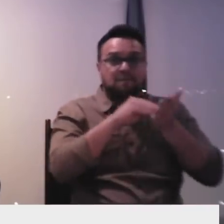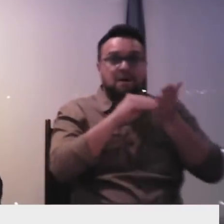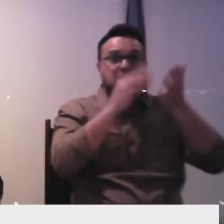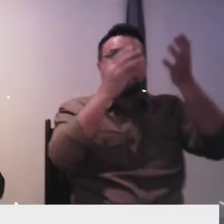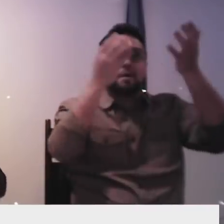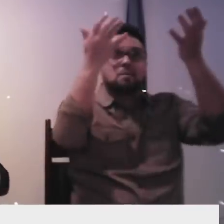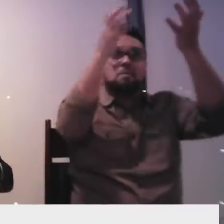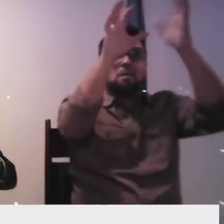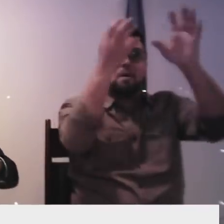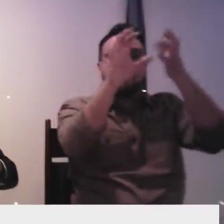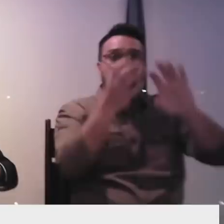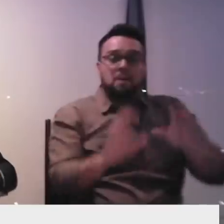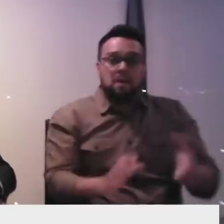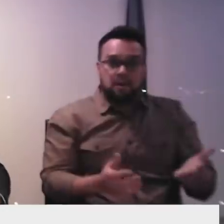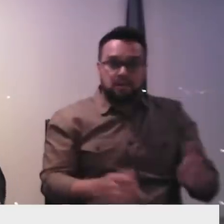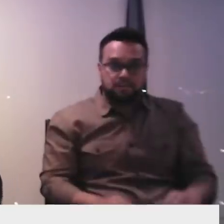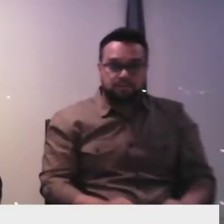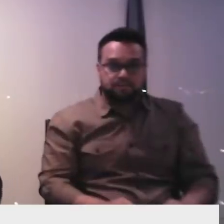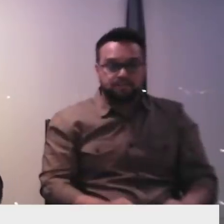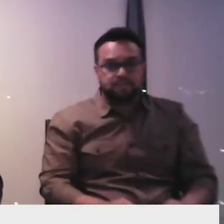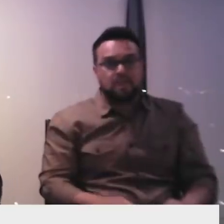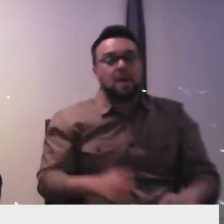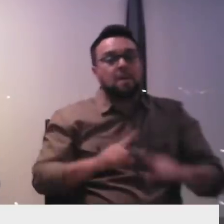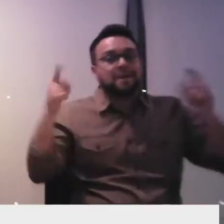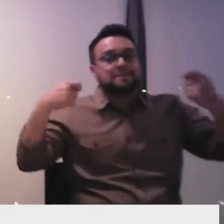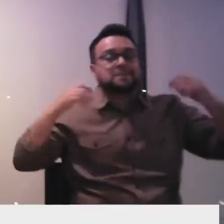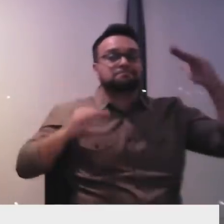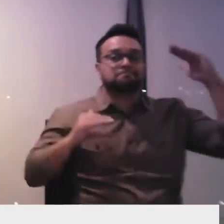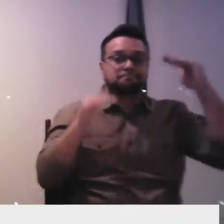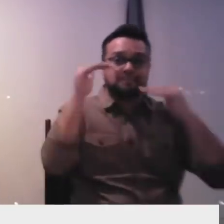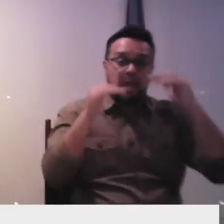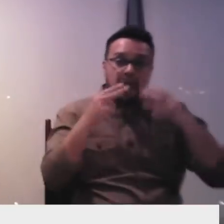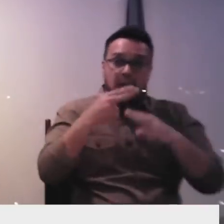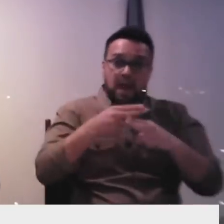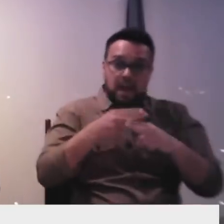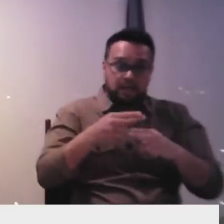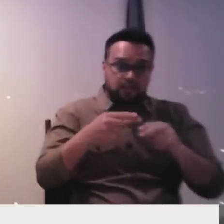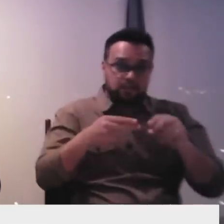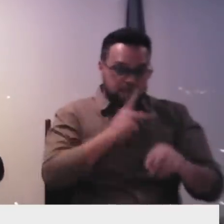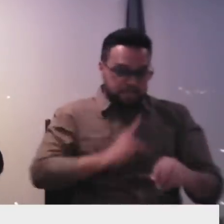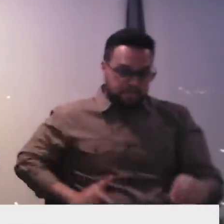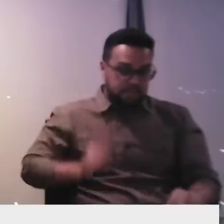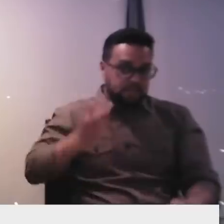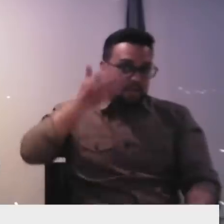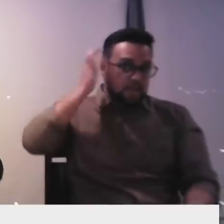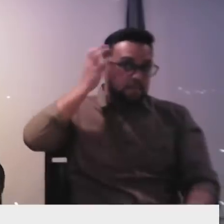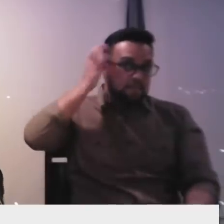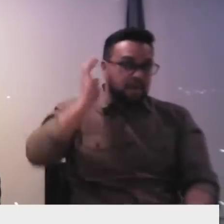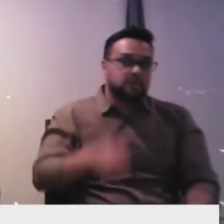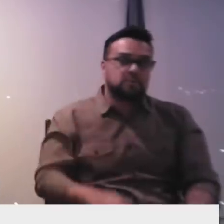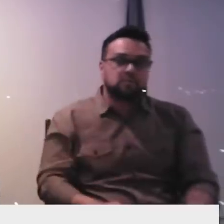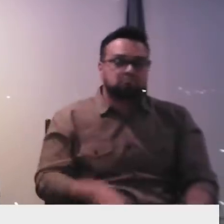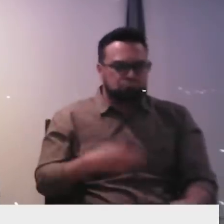para a gente equilibrar essas questões? A Caixa Econômica Federal do Pedro Guimarães entrou de